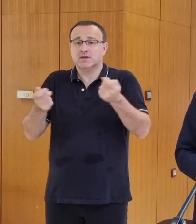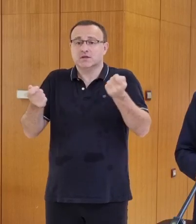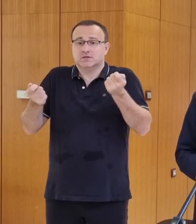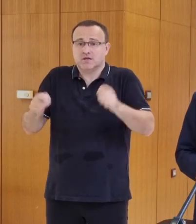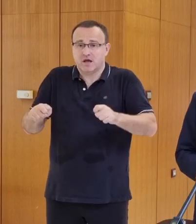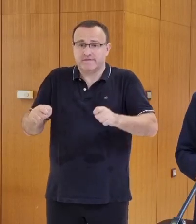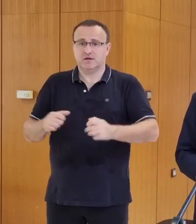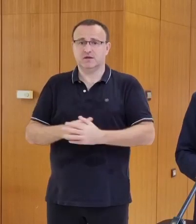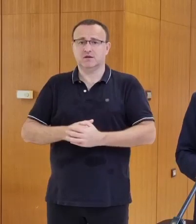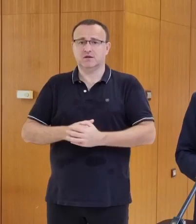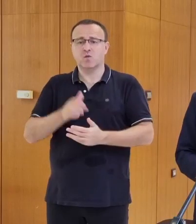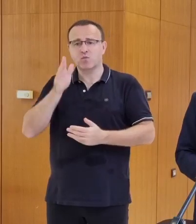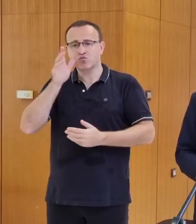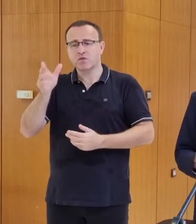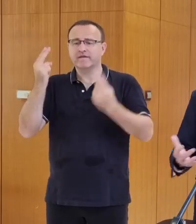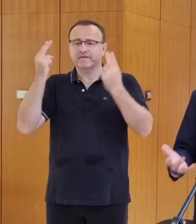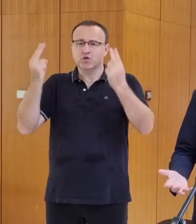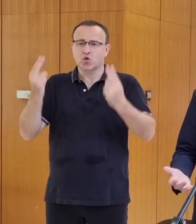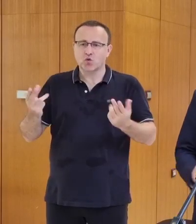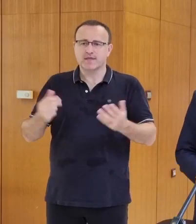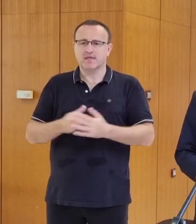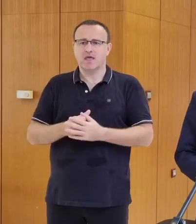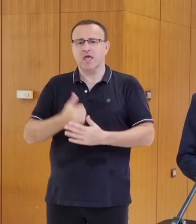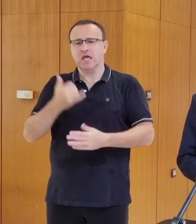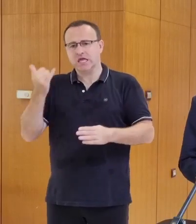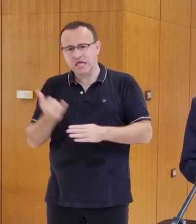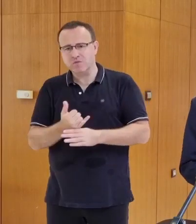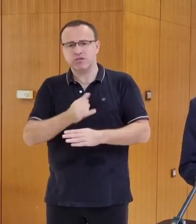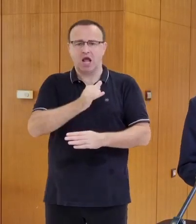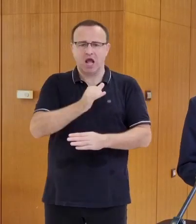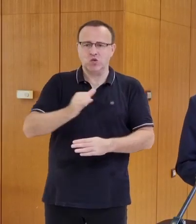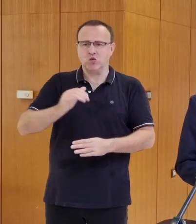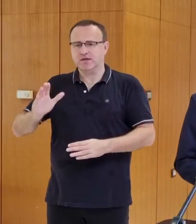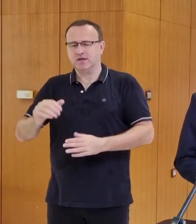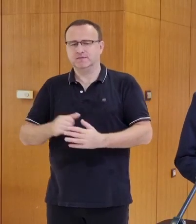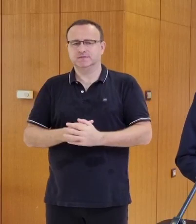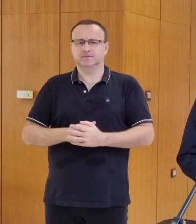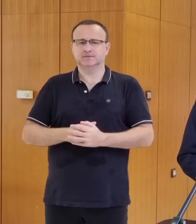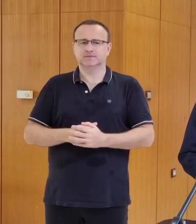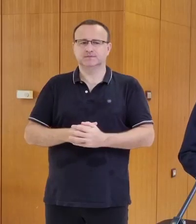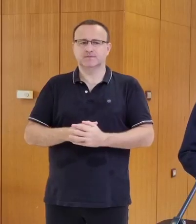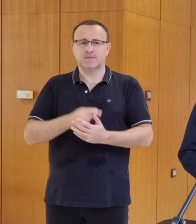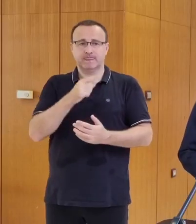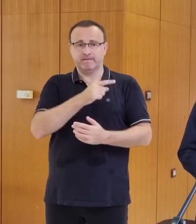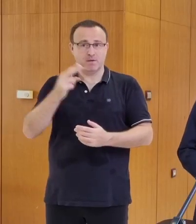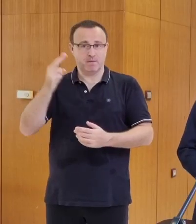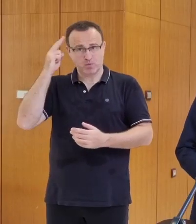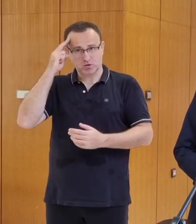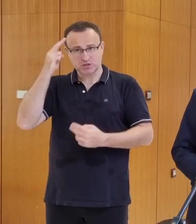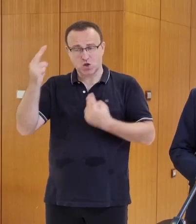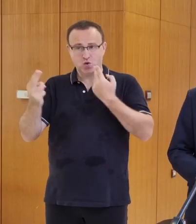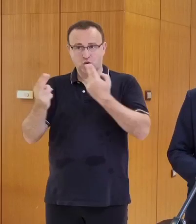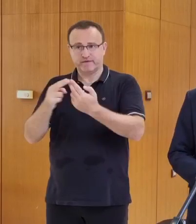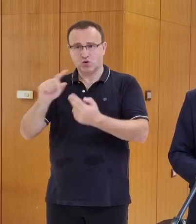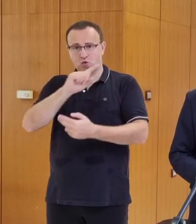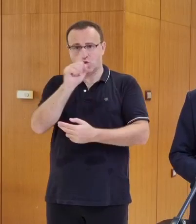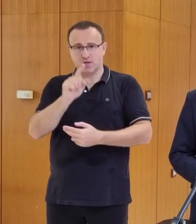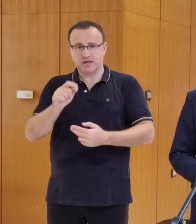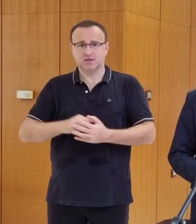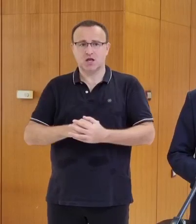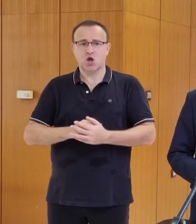procesu bude vyhodnotené, či teda došlo k nejakému pochybeniu alebo nie. Vy poznáte tú odpoveď na otázku, že kto